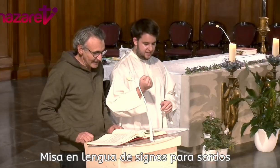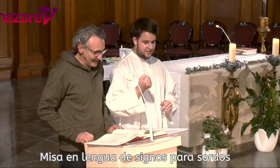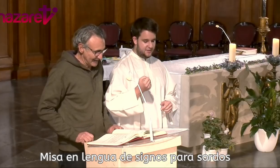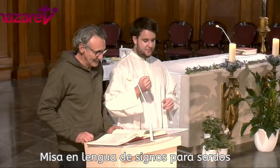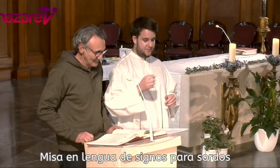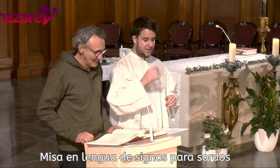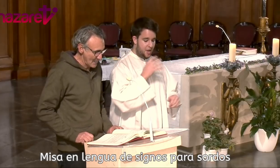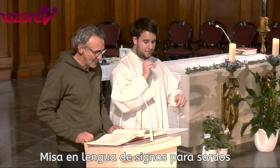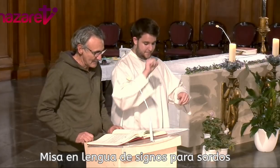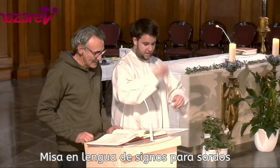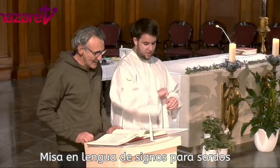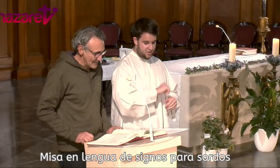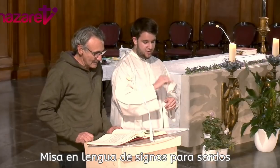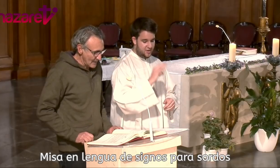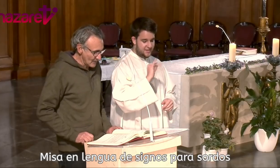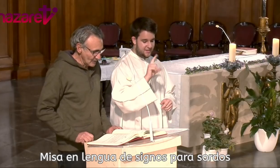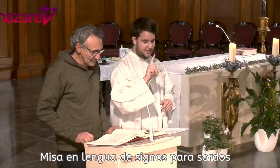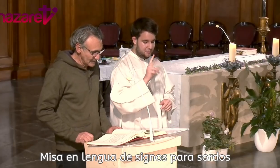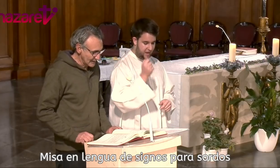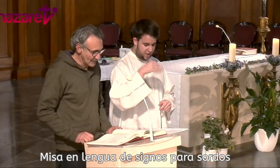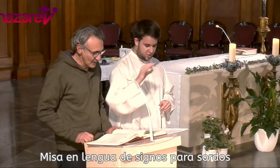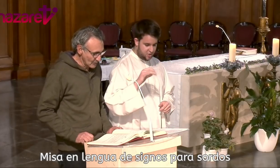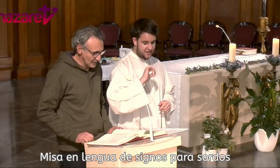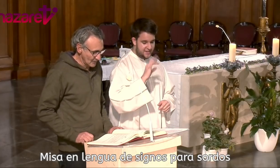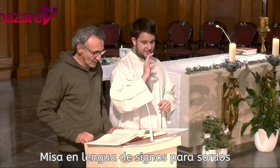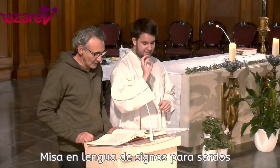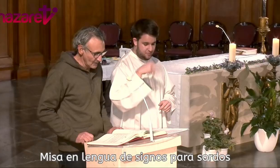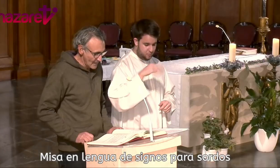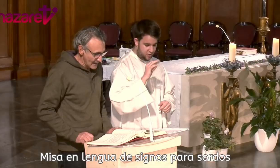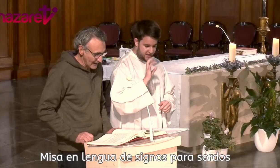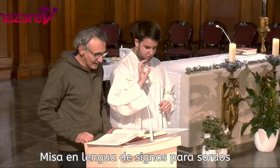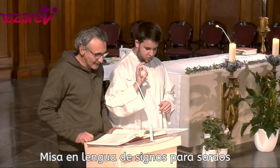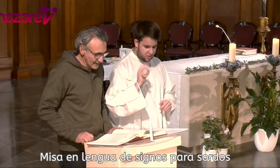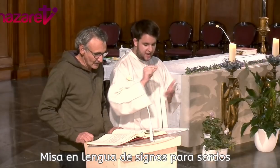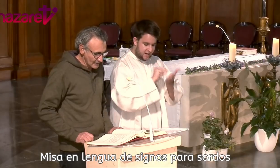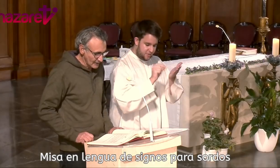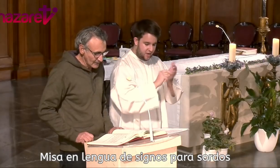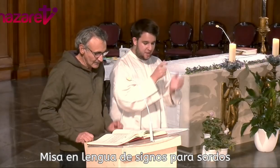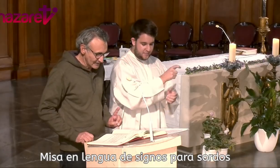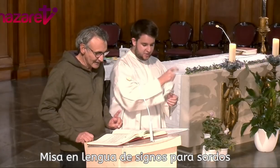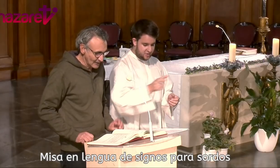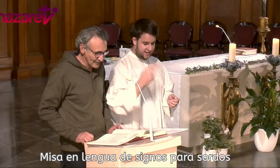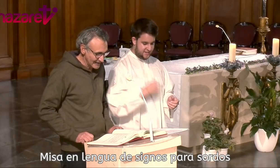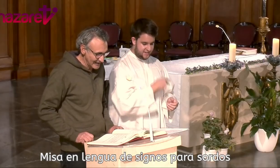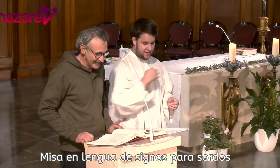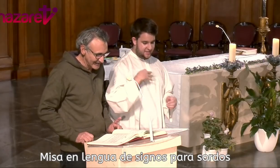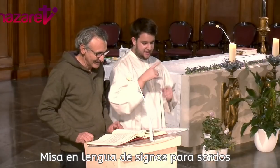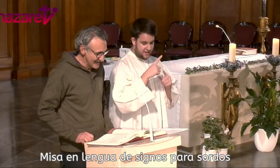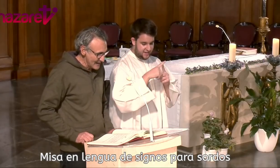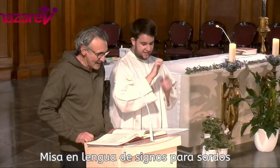tesalonicenses. Pablo, Silvano y Timoteo, a la iglesia de los tesalonicenses, en